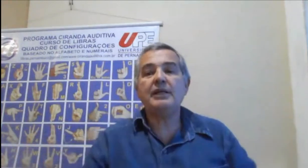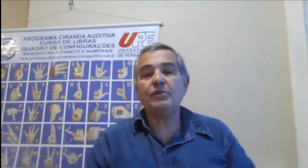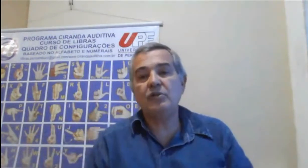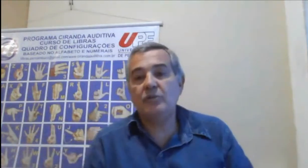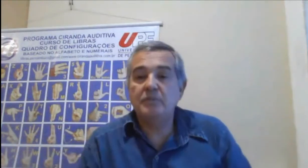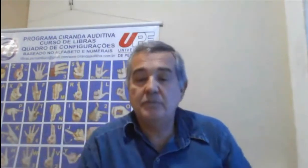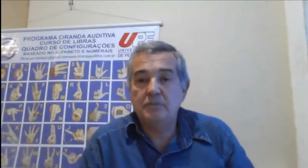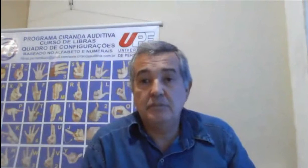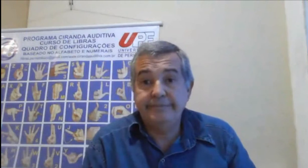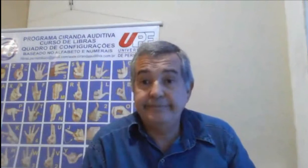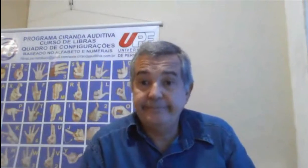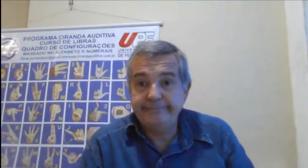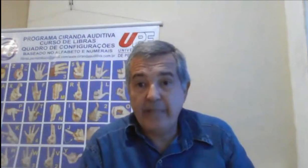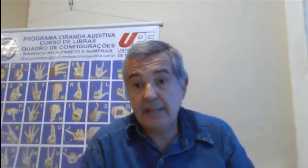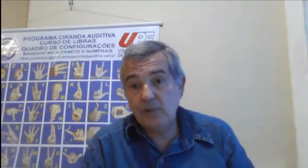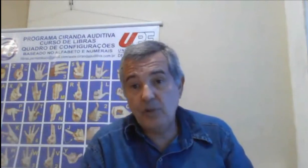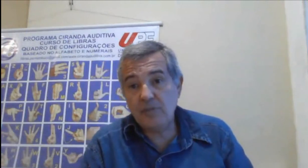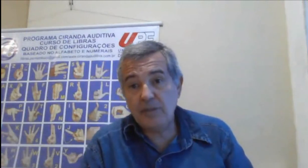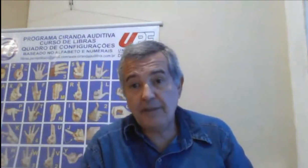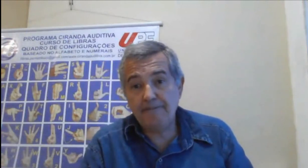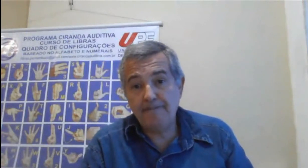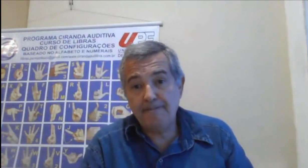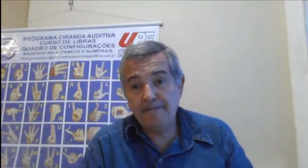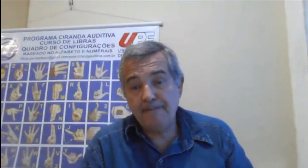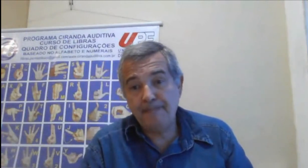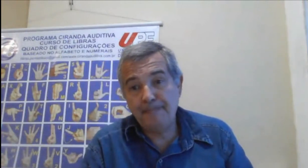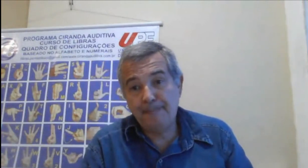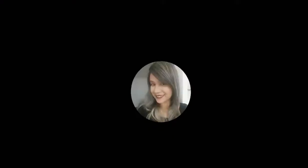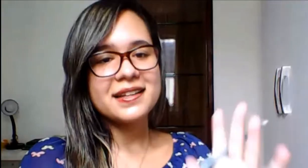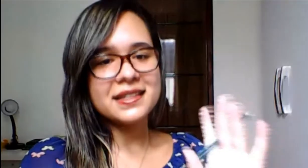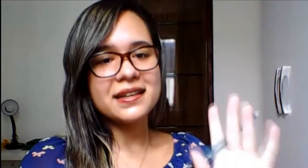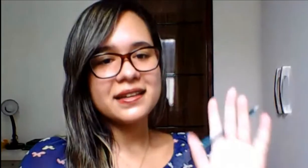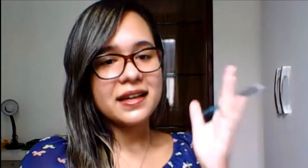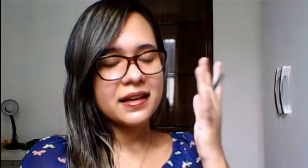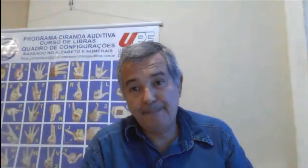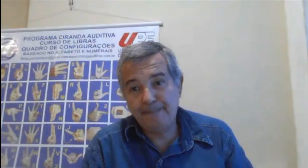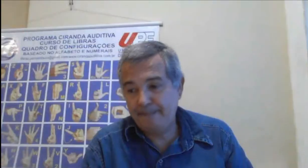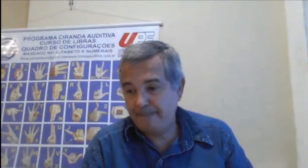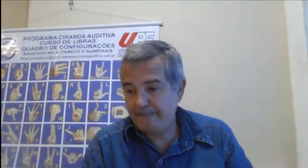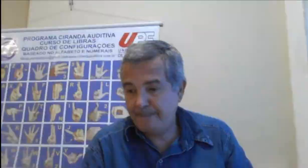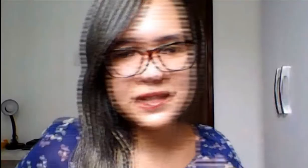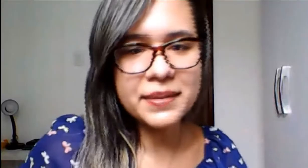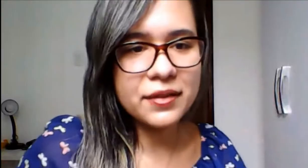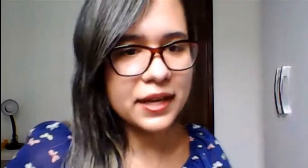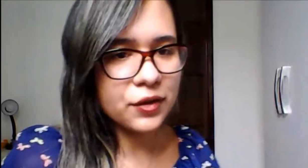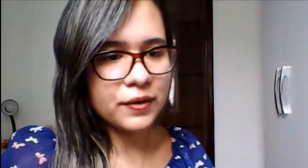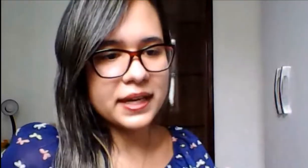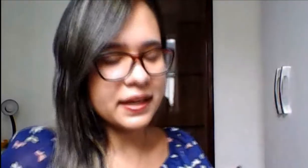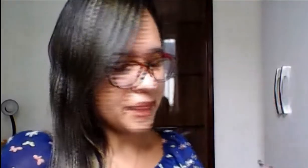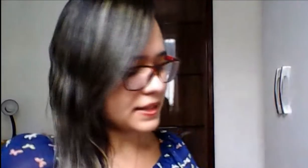maracutaiando tudinho. Adiantou responder? Sim. Não sei se está me dando retorno aqui, mas